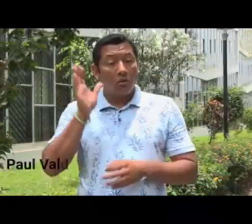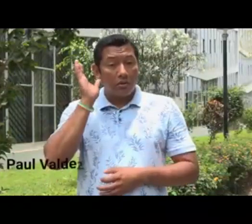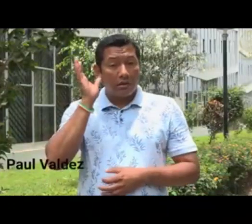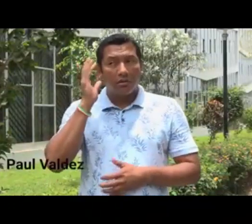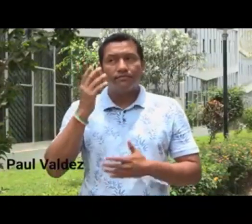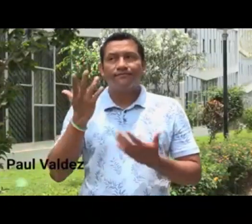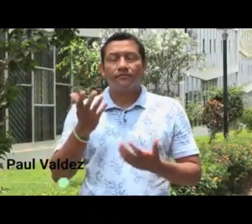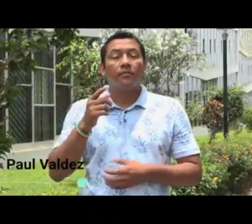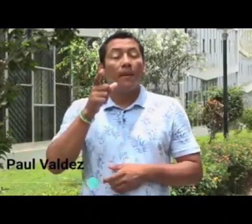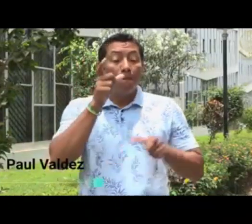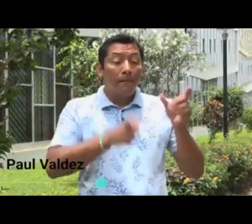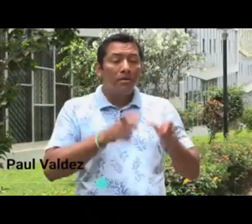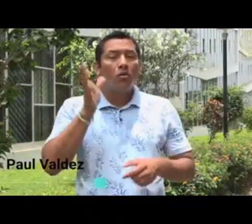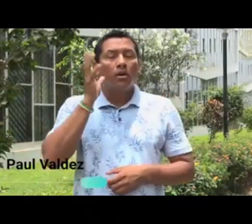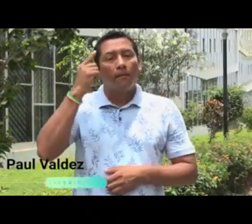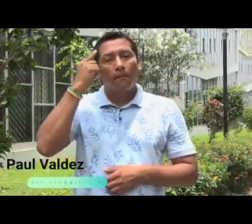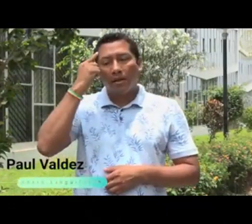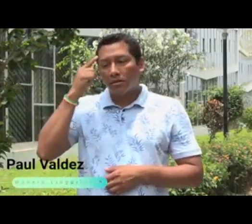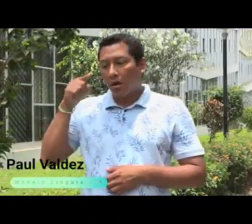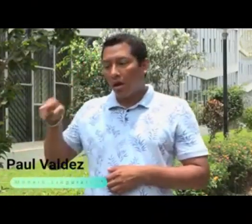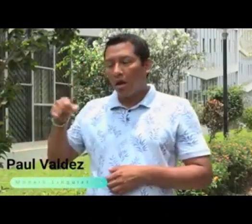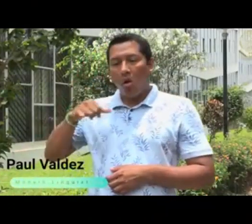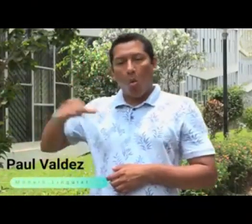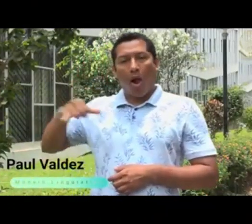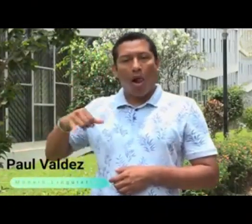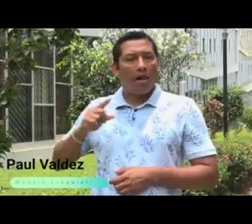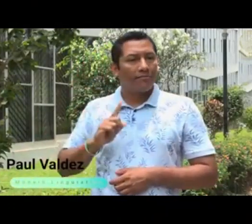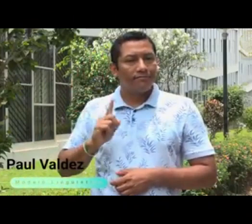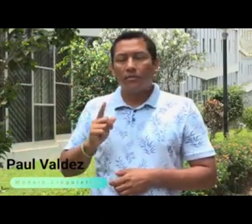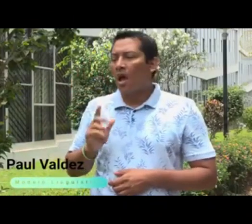Sí, es importante que las personas oyentes sepan que hay una comunidad